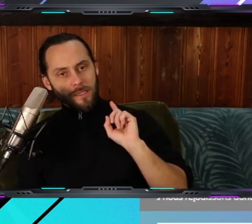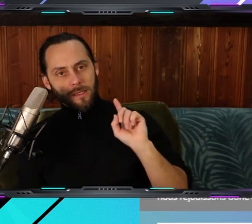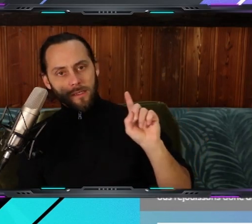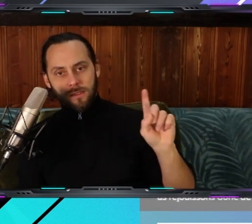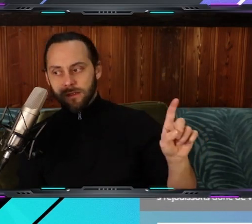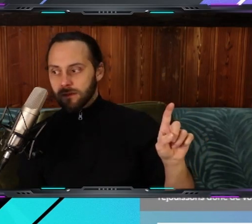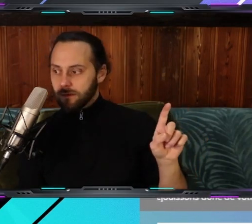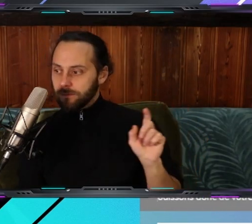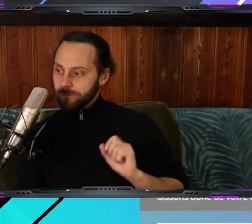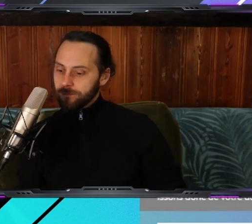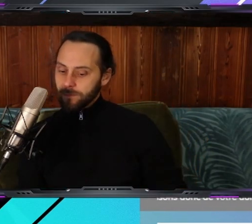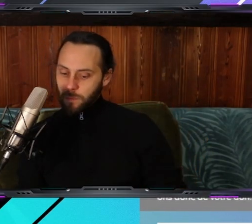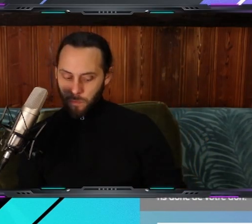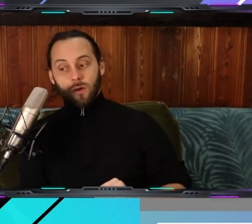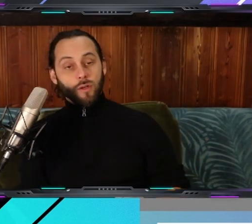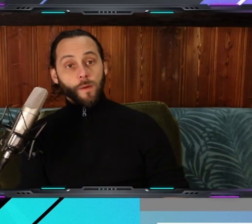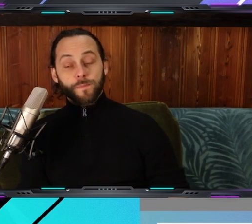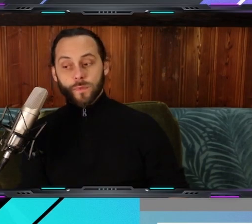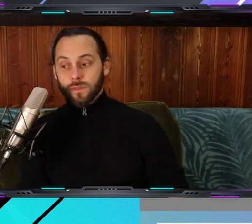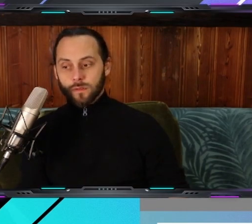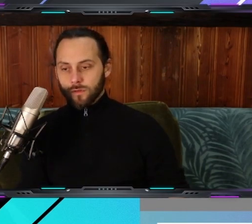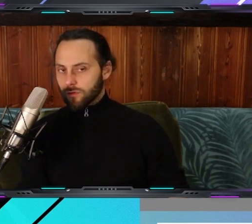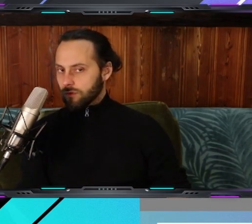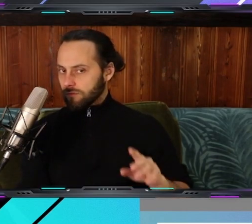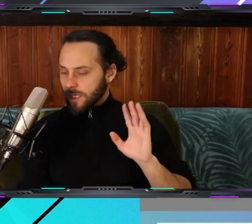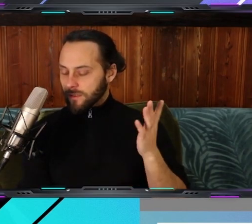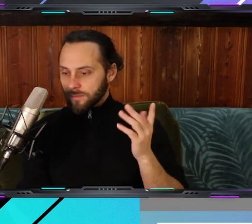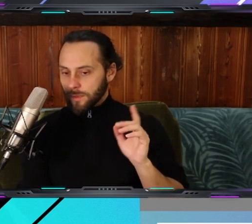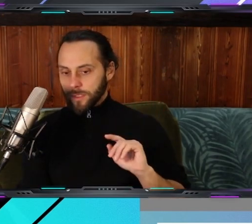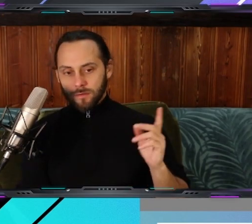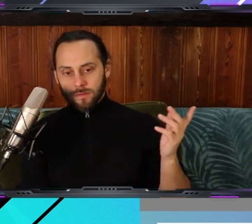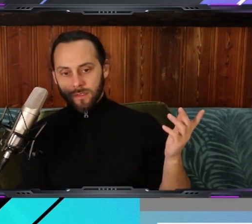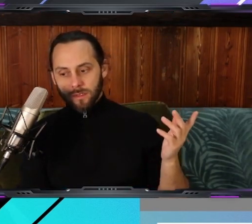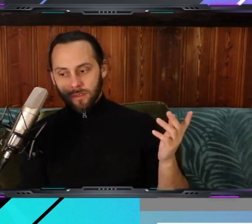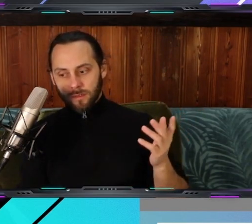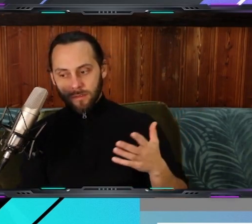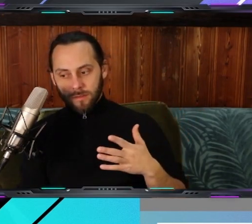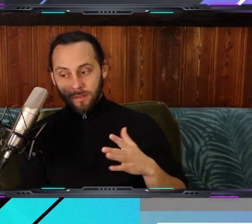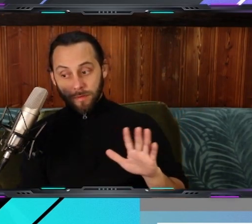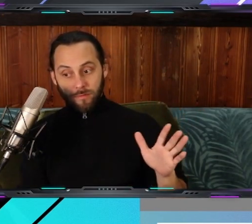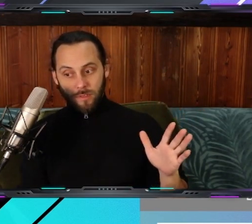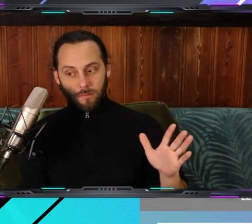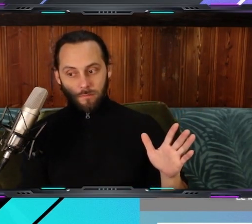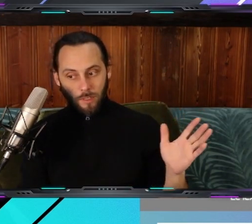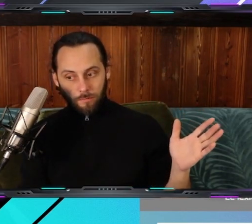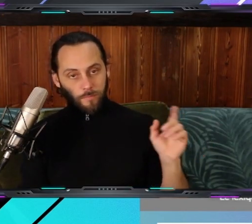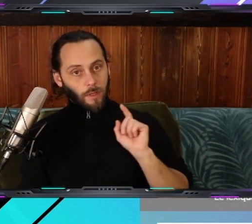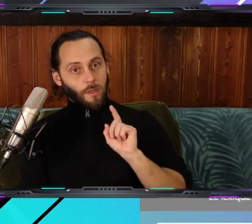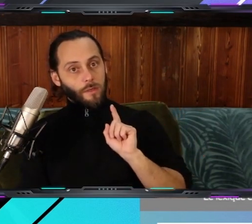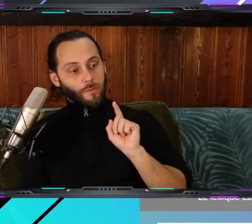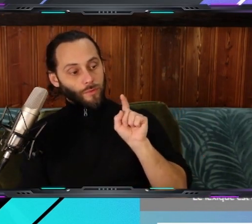Mais ça existe. Ok. Ça existe, mais peut-être que c'est pas venir.